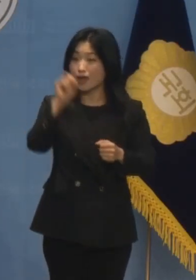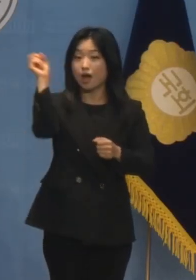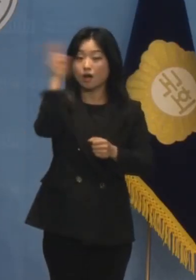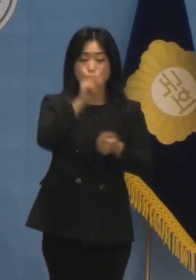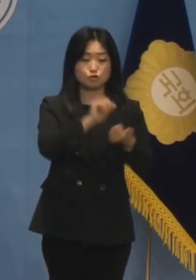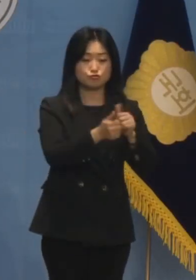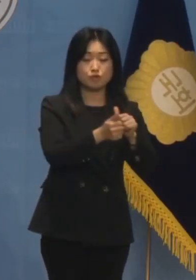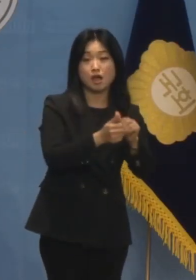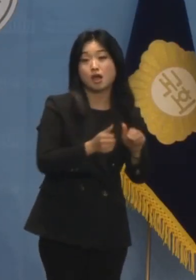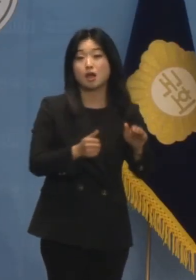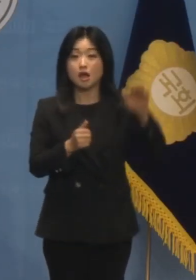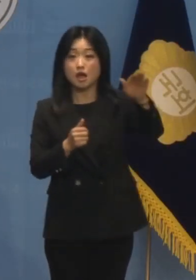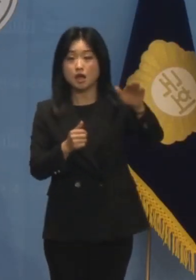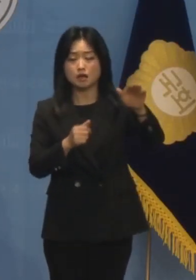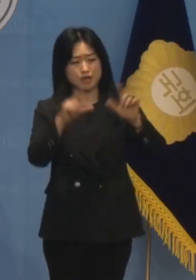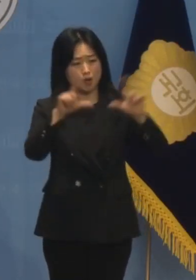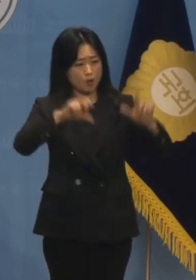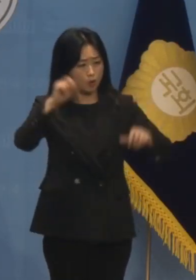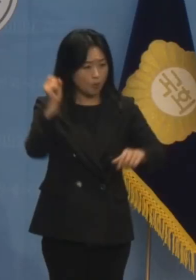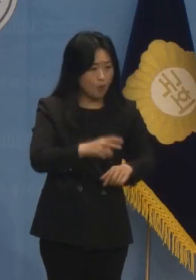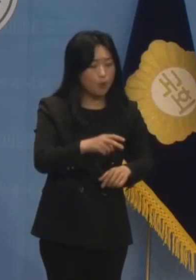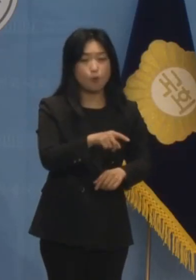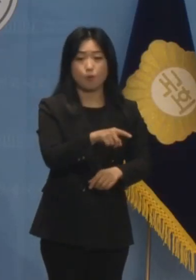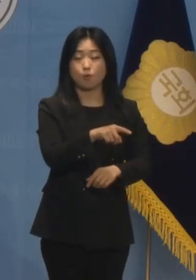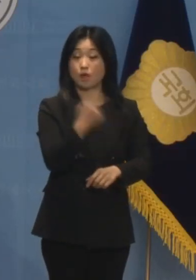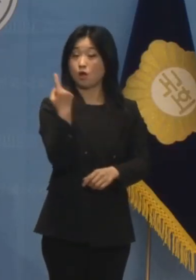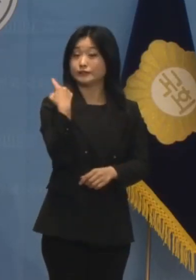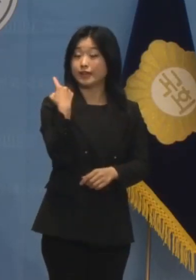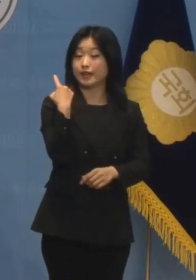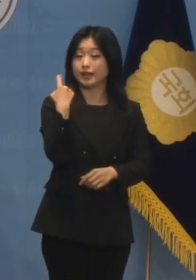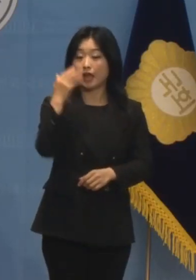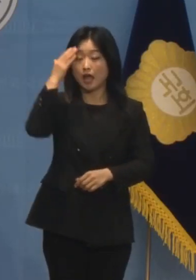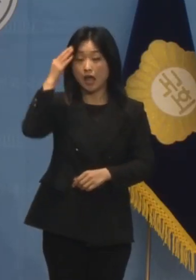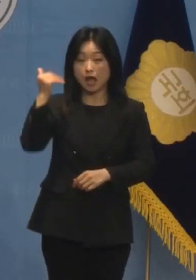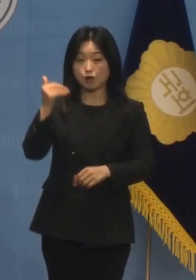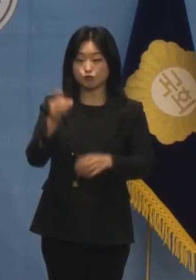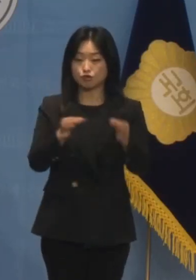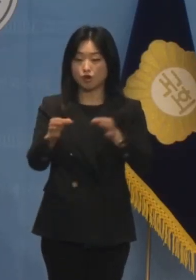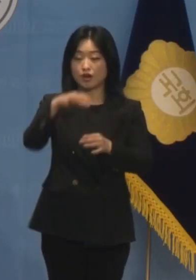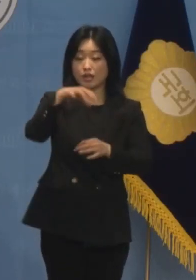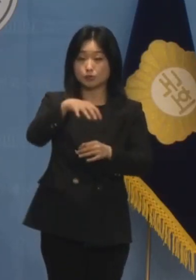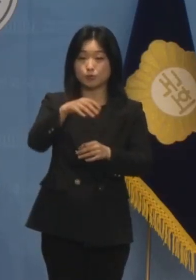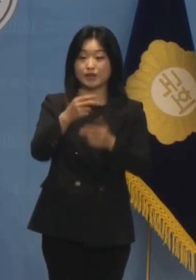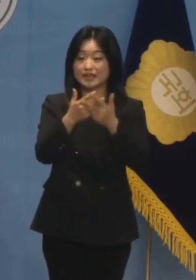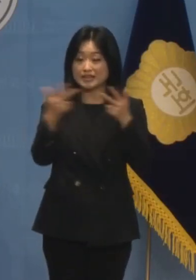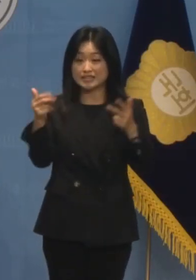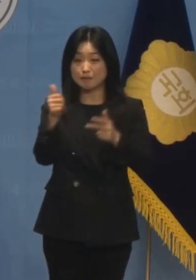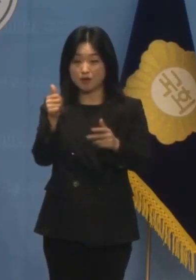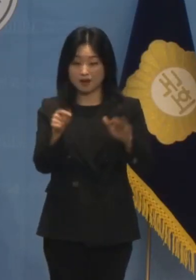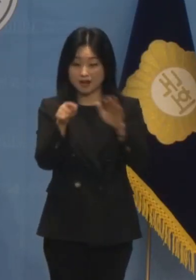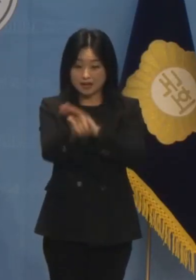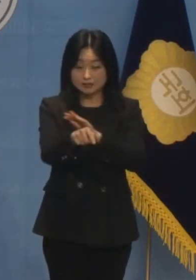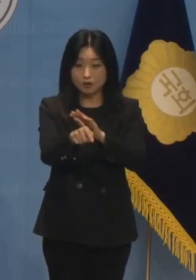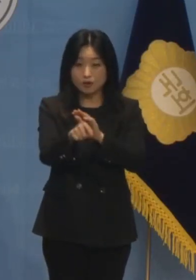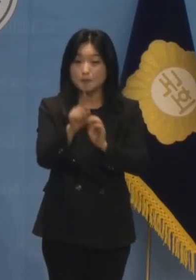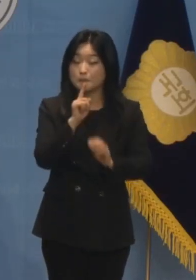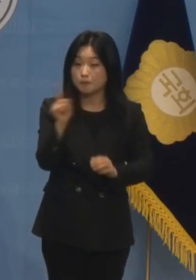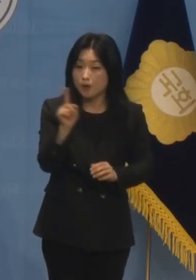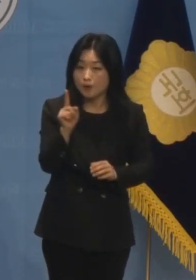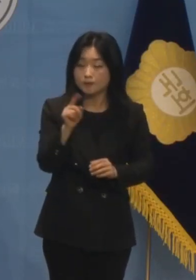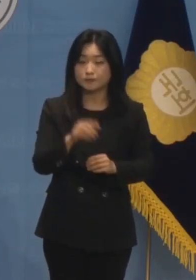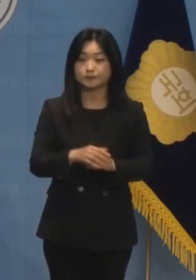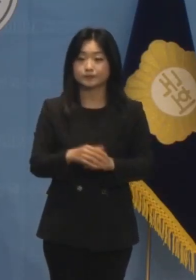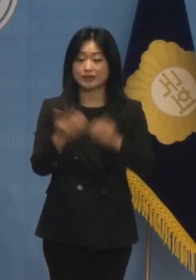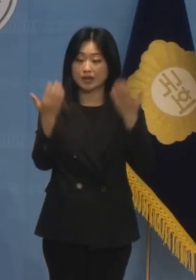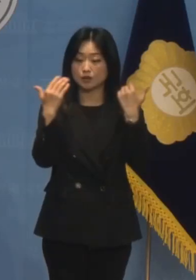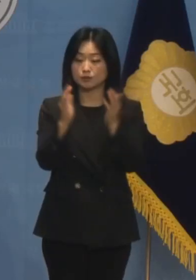않은 주가 상승 추세입니다. 어제 한국거래소에 방문한 이재명 당대표께서 지적했던